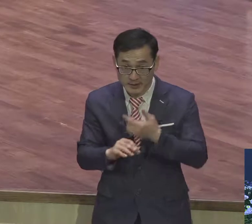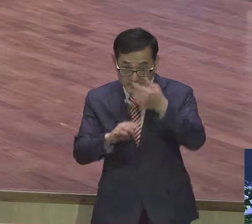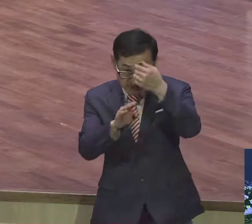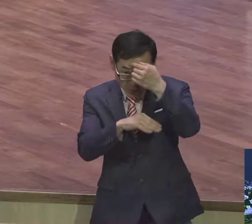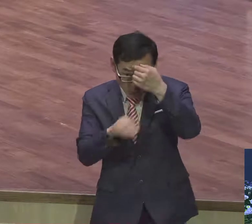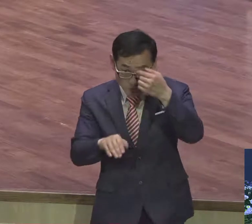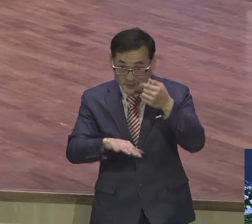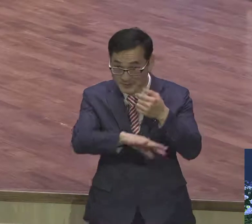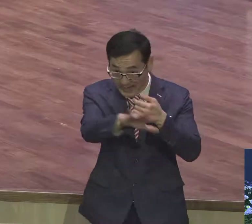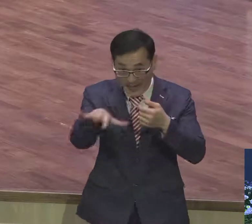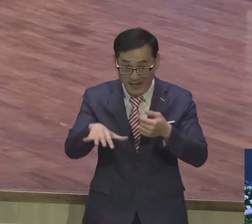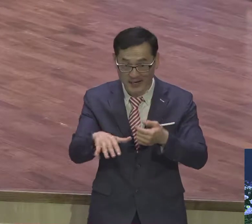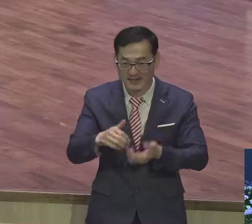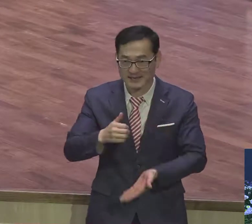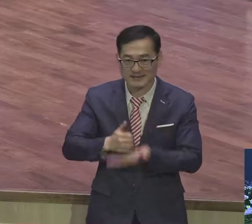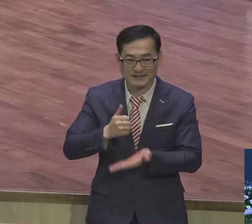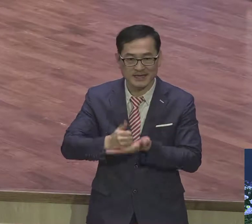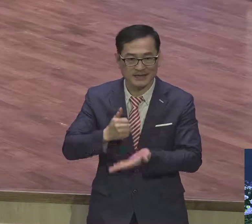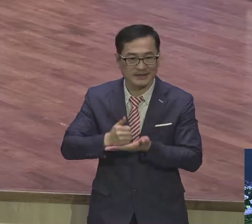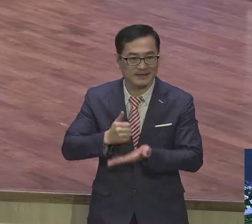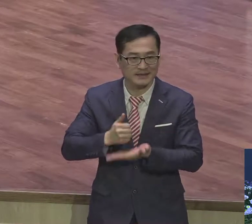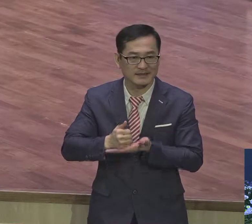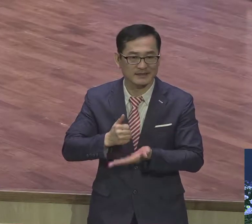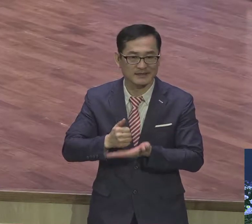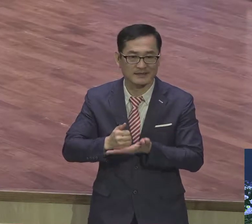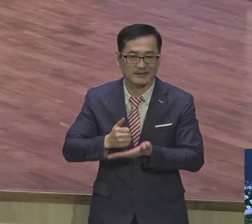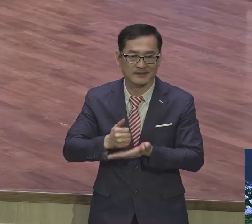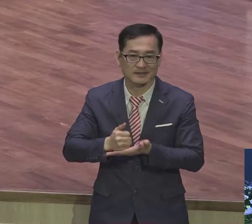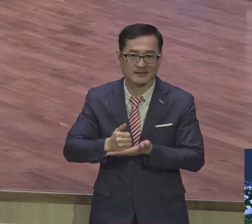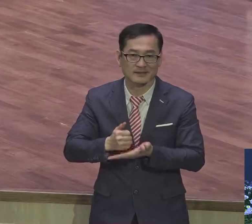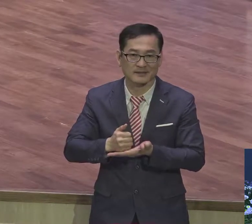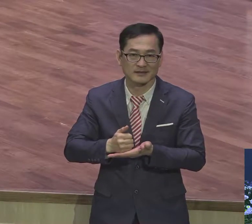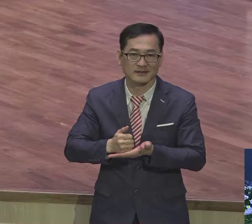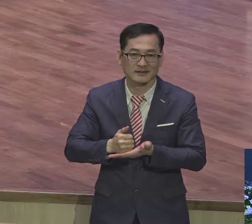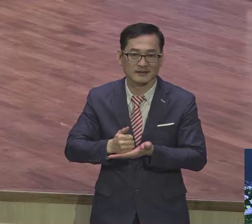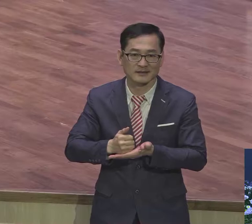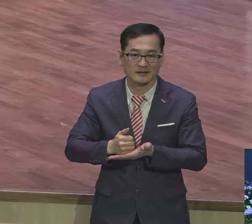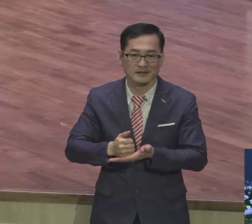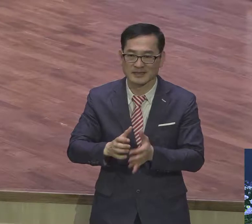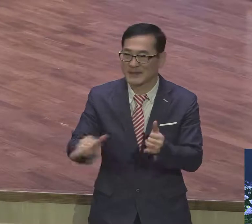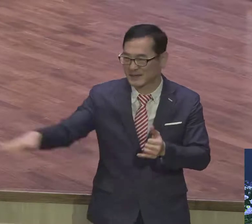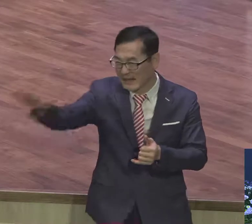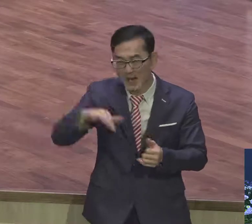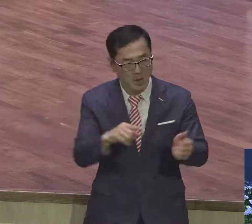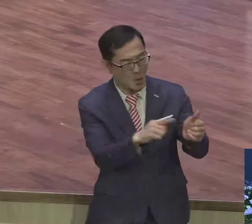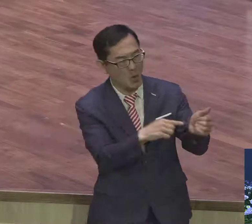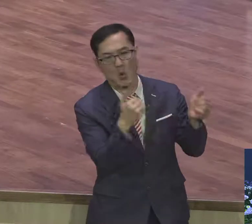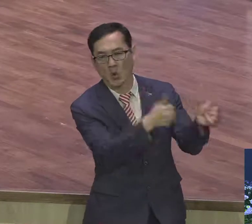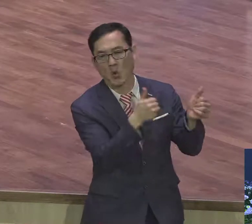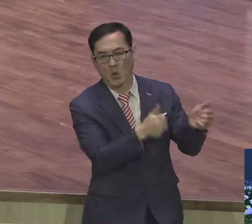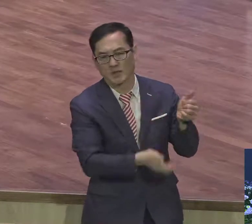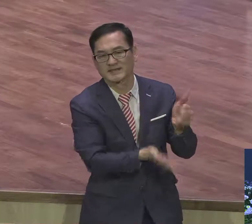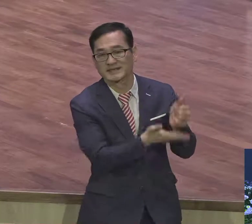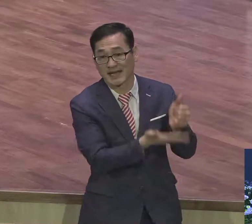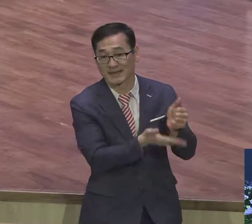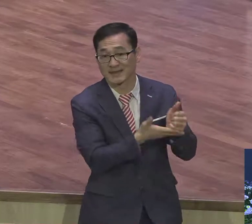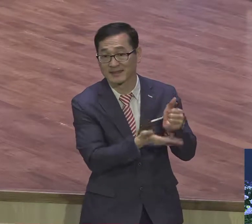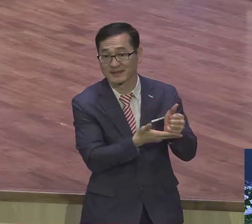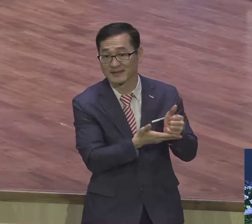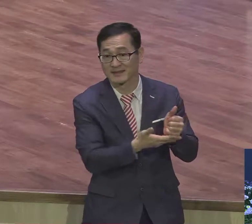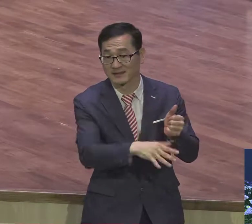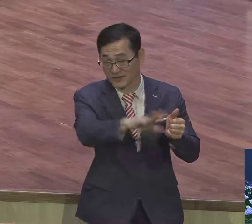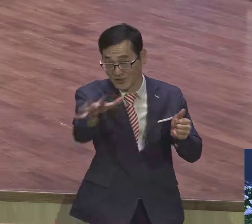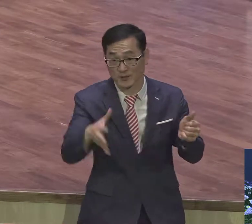칭찬받는 사람 되기 바랍니다 모든 성도에 칭찬받는 사람 모든 교육자들 모든